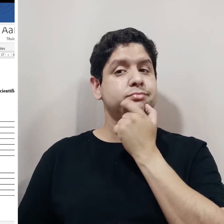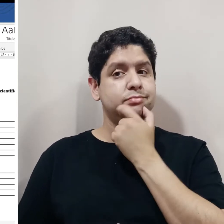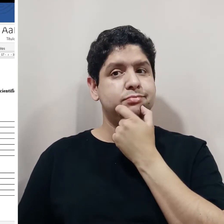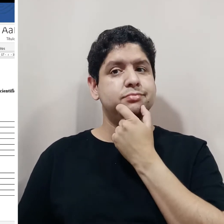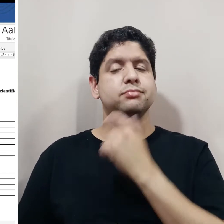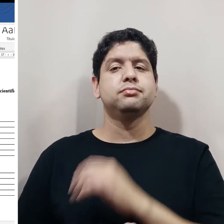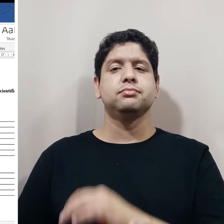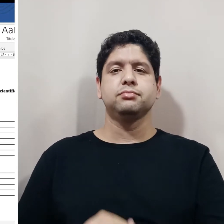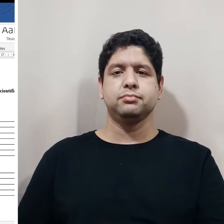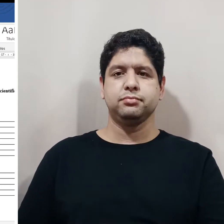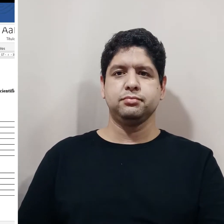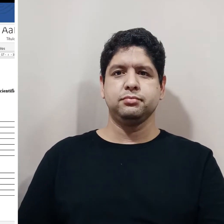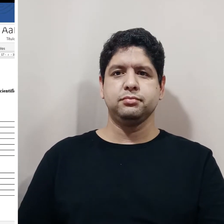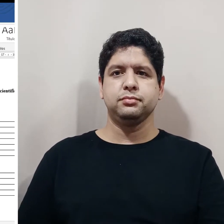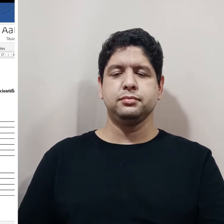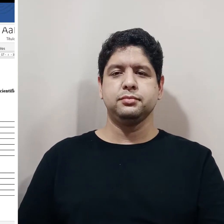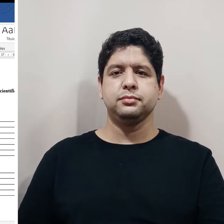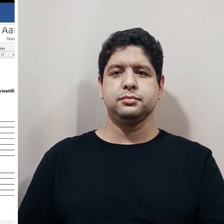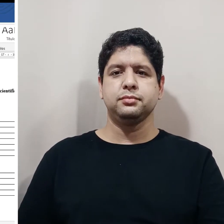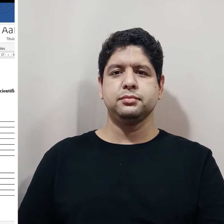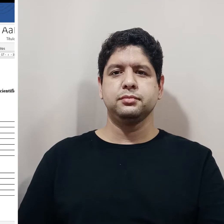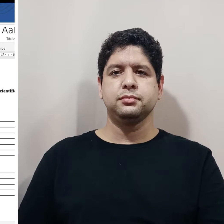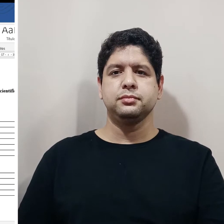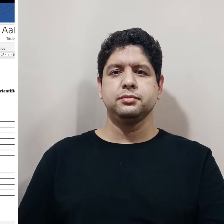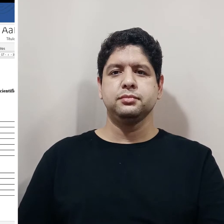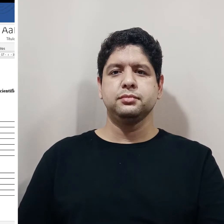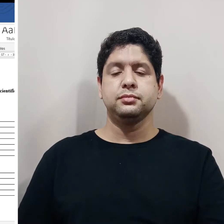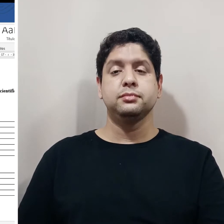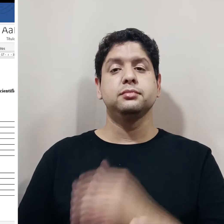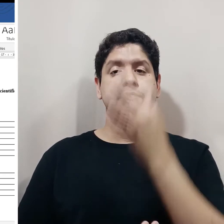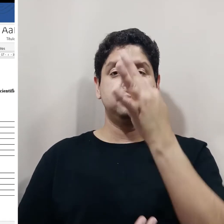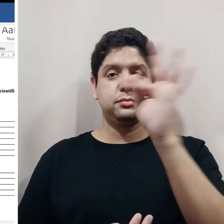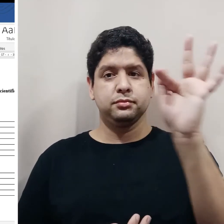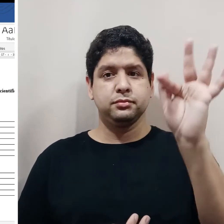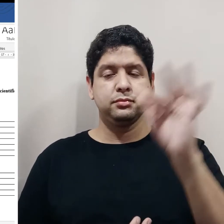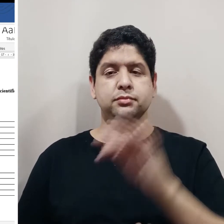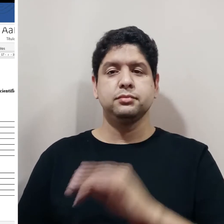Portugal e Espanha,